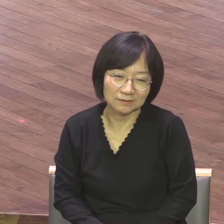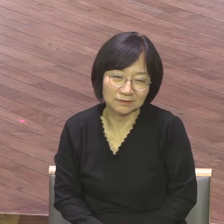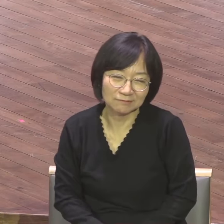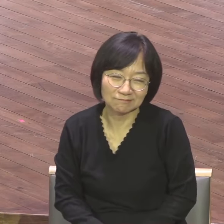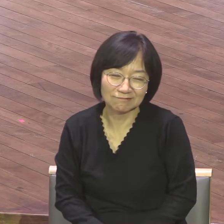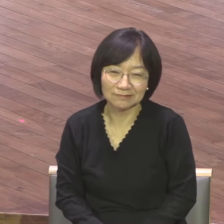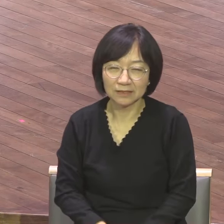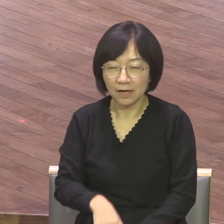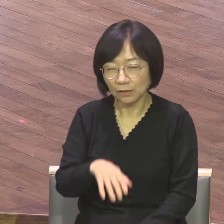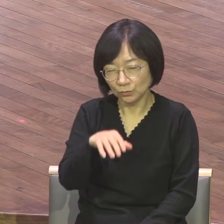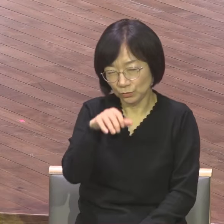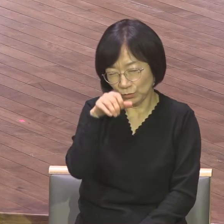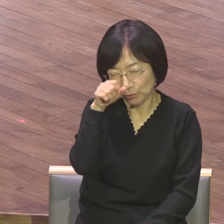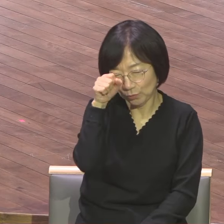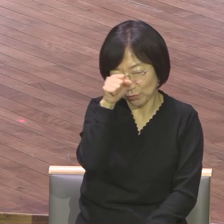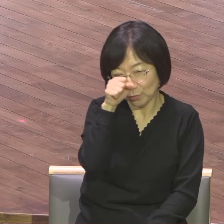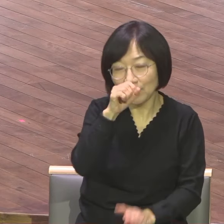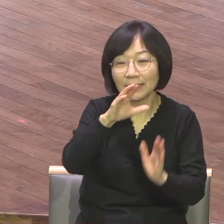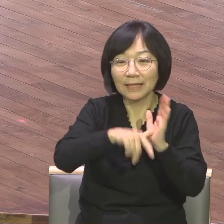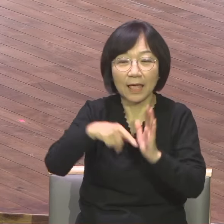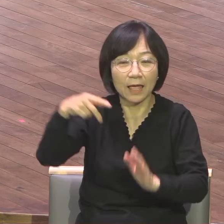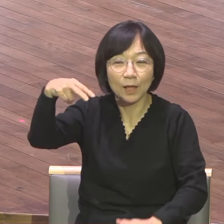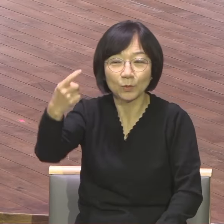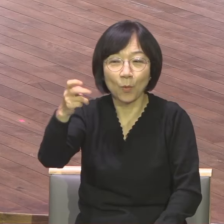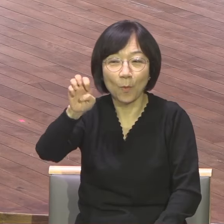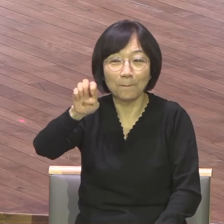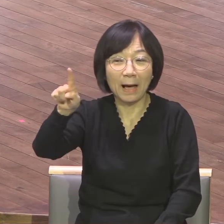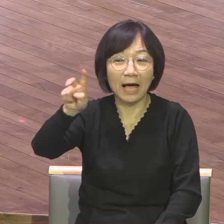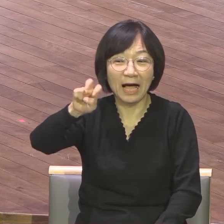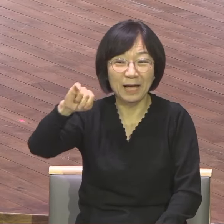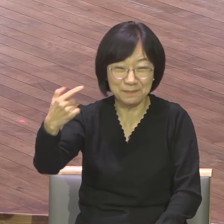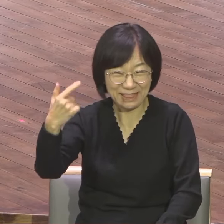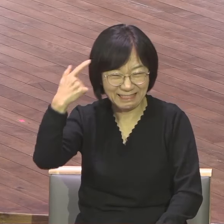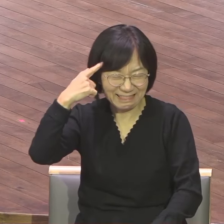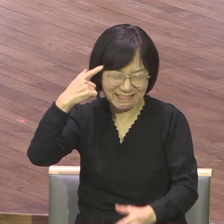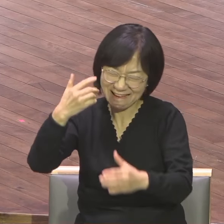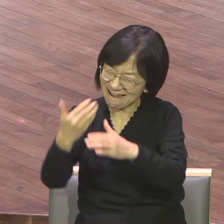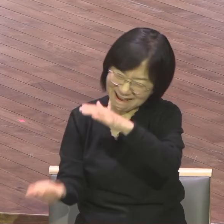이 좋을 때를 뭐라 그래요? 도파민 끝판왕이라 이게 나오죠.